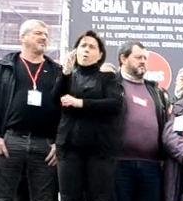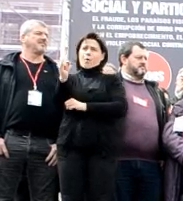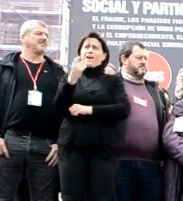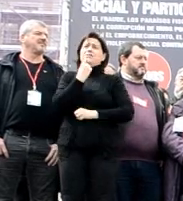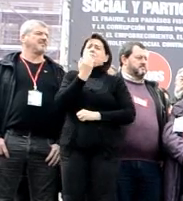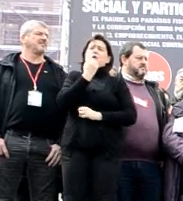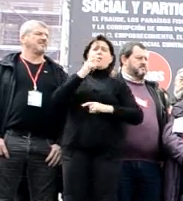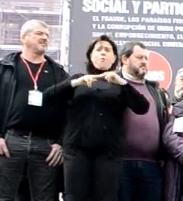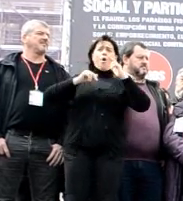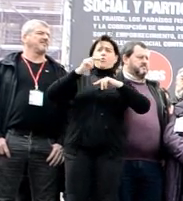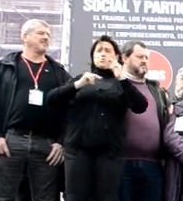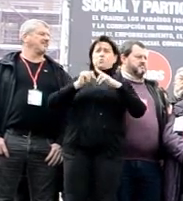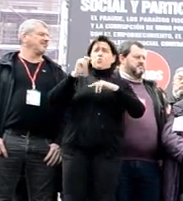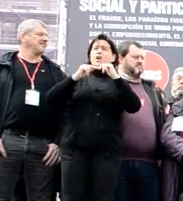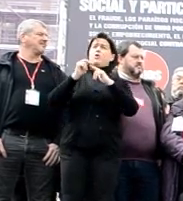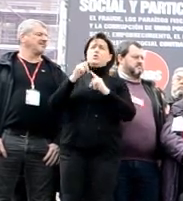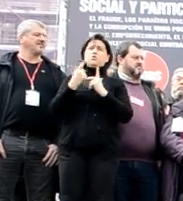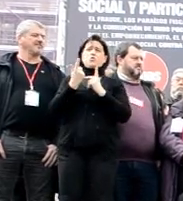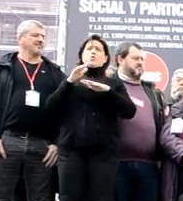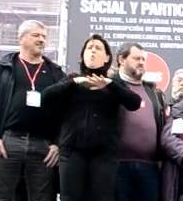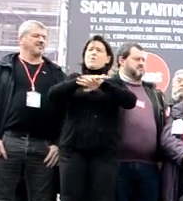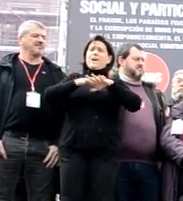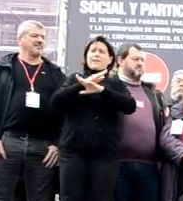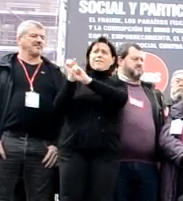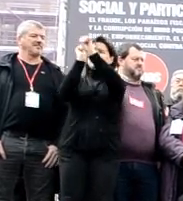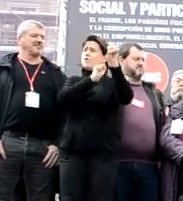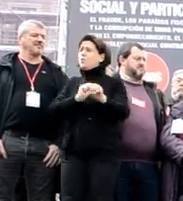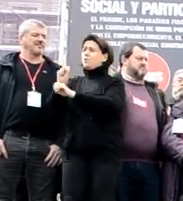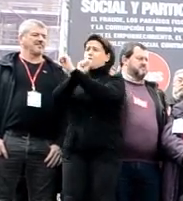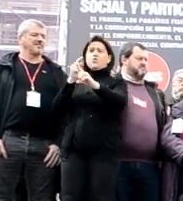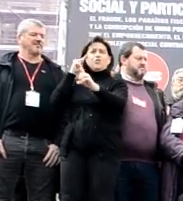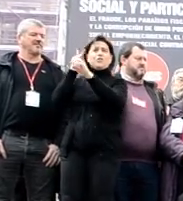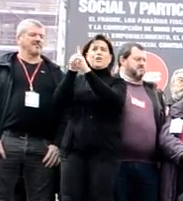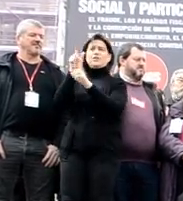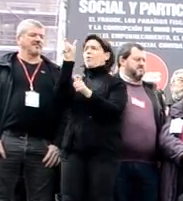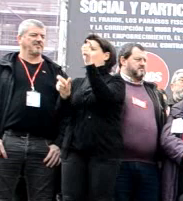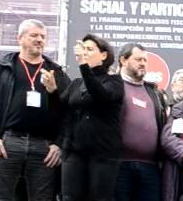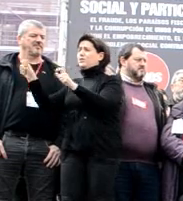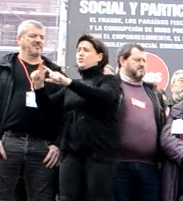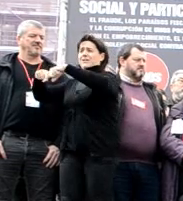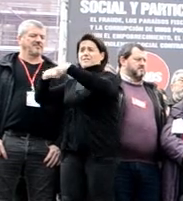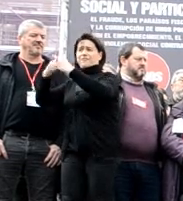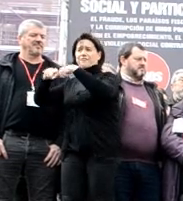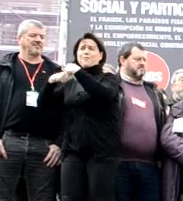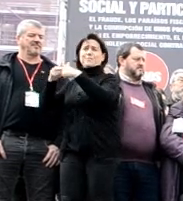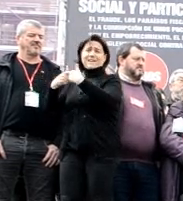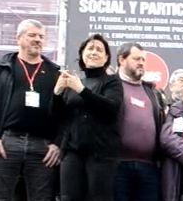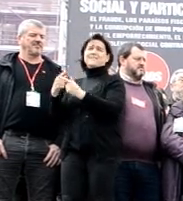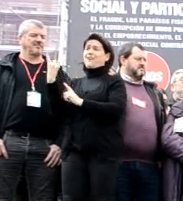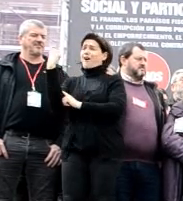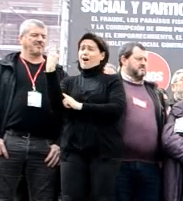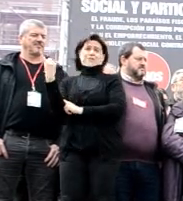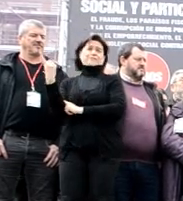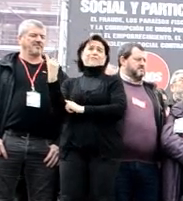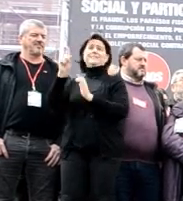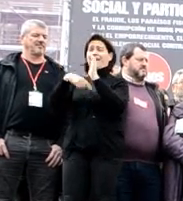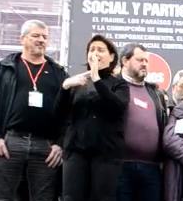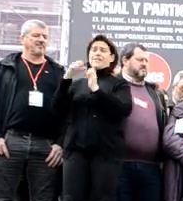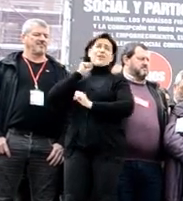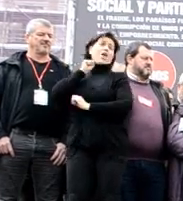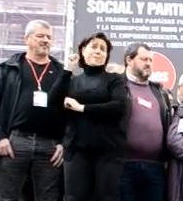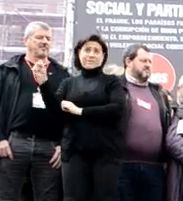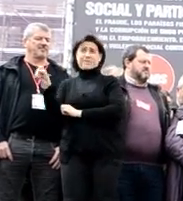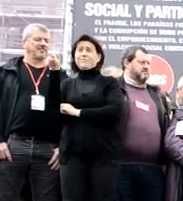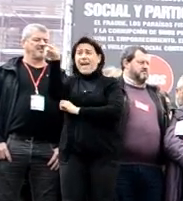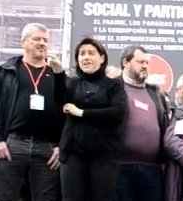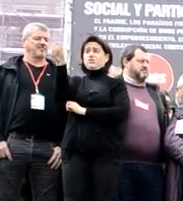construyen las redes de protección para atender a las personas y las familias que, de forma más severa, sufren los efectos